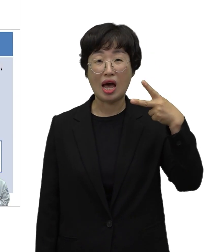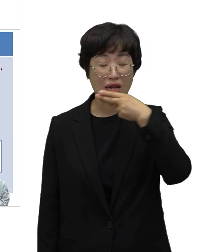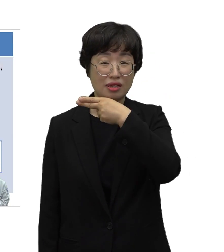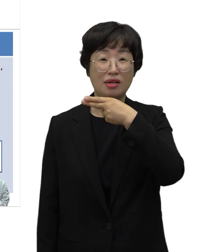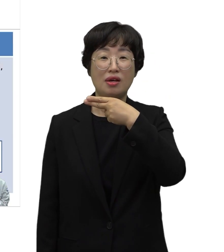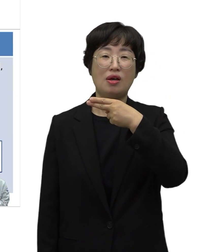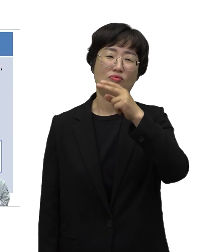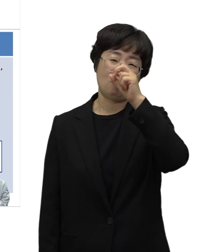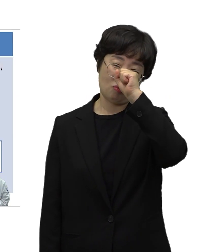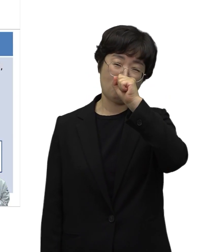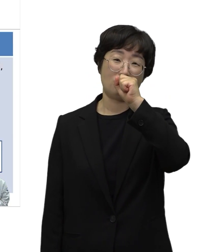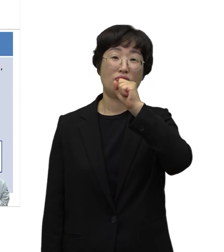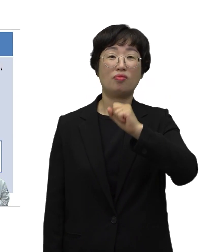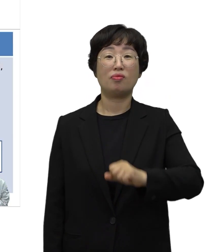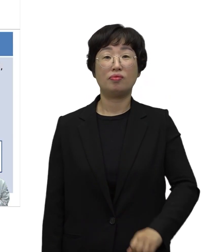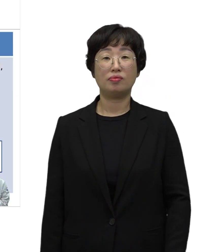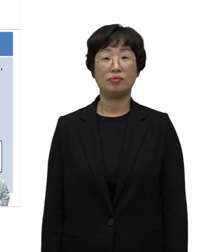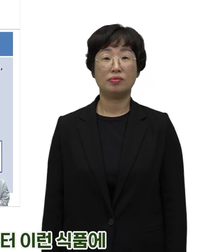권고드리고 있습니다.